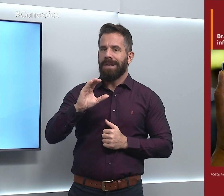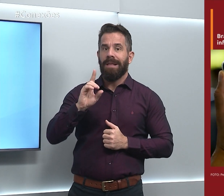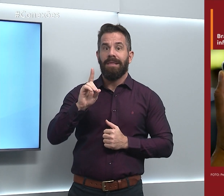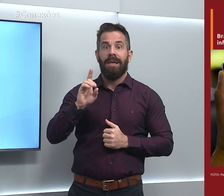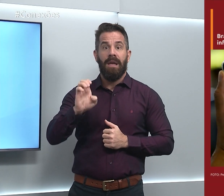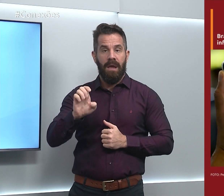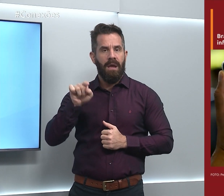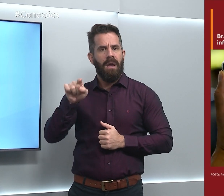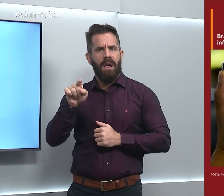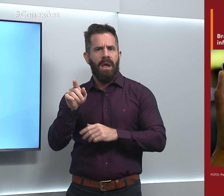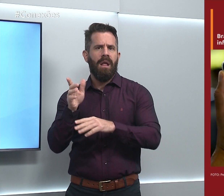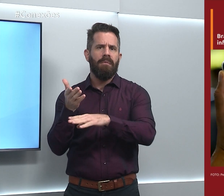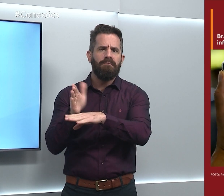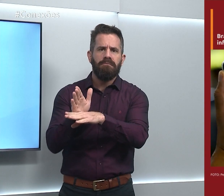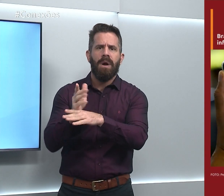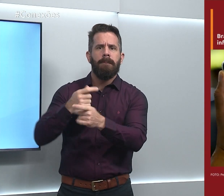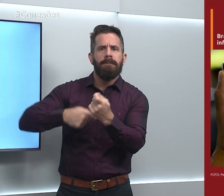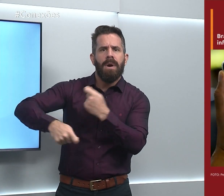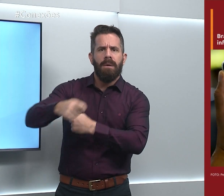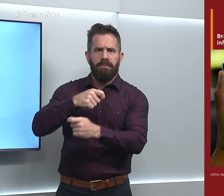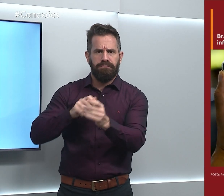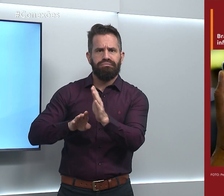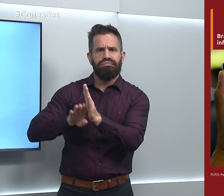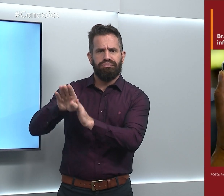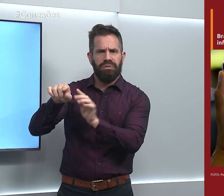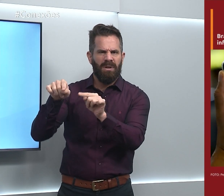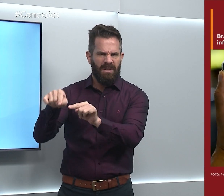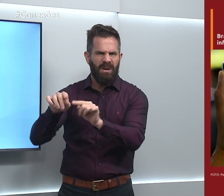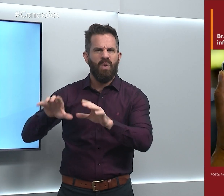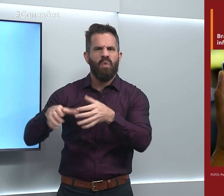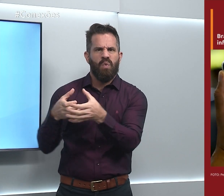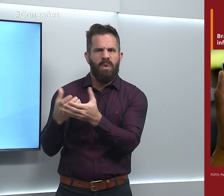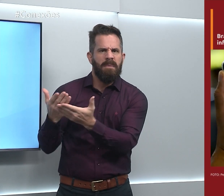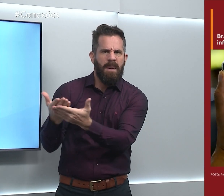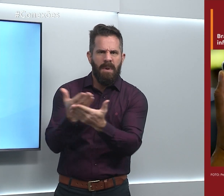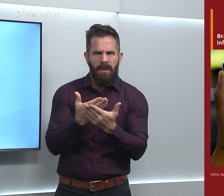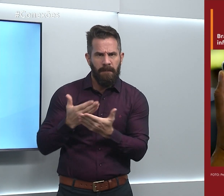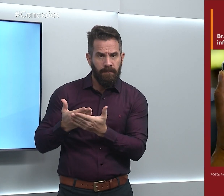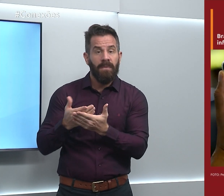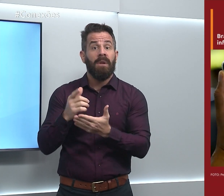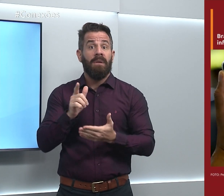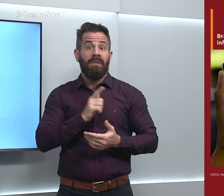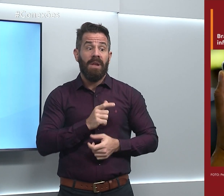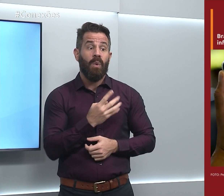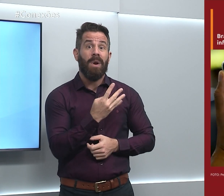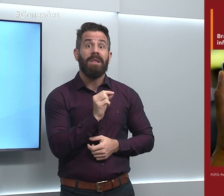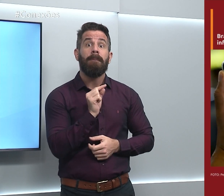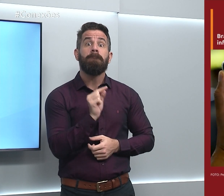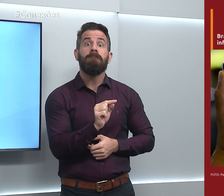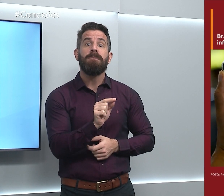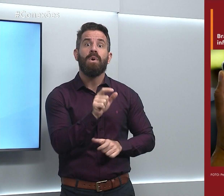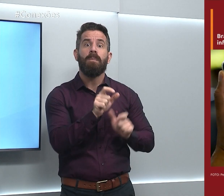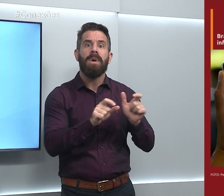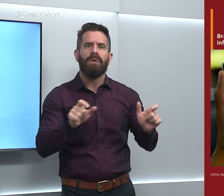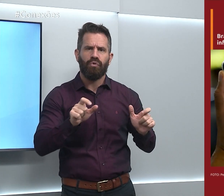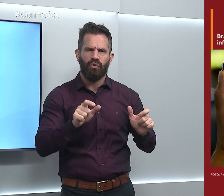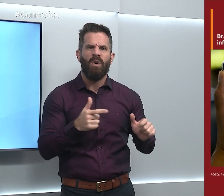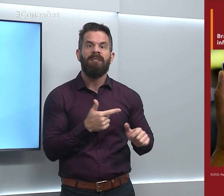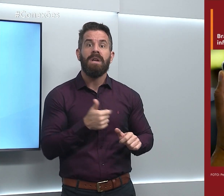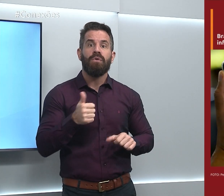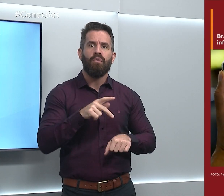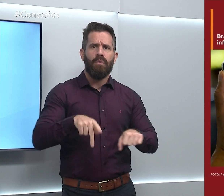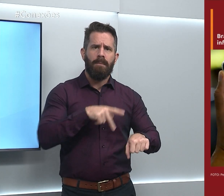Desenvolvimento Econômico, com um pouco mais de 40 mil pessoas em 21 países. Nessa avaliação, os